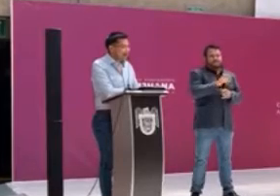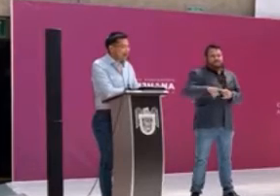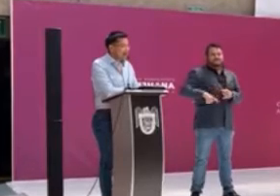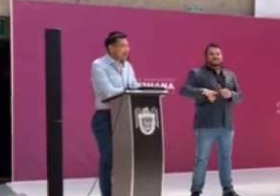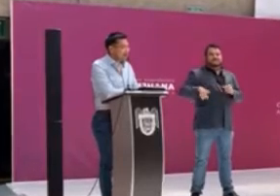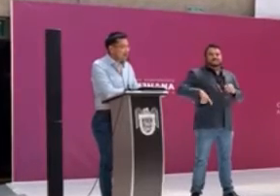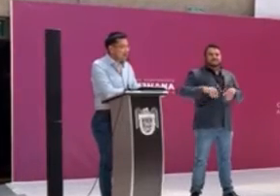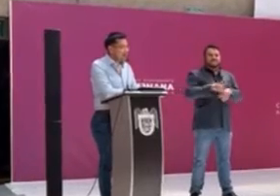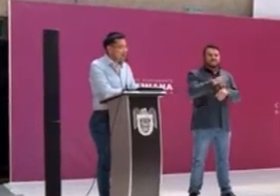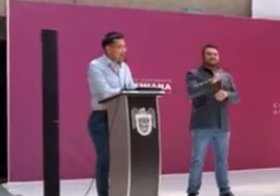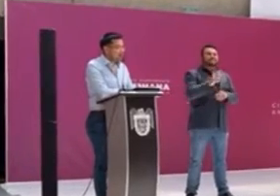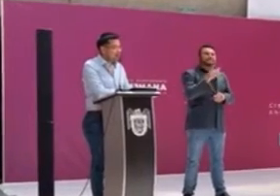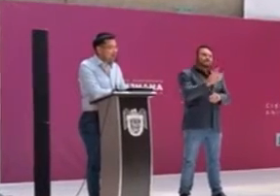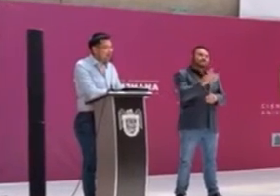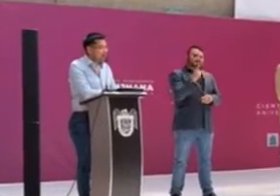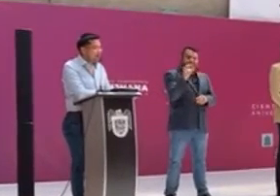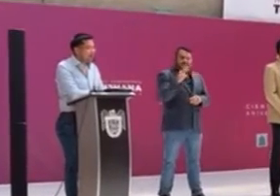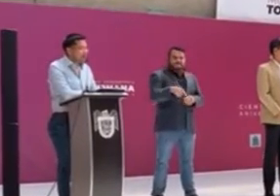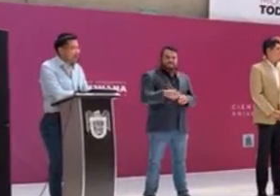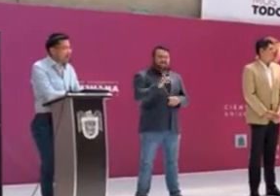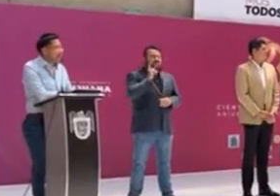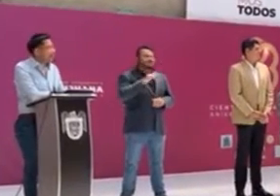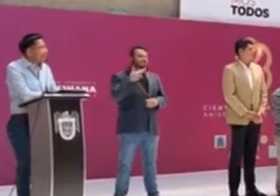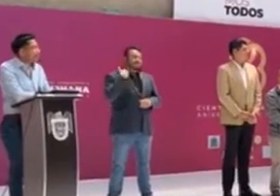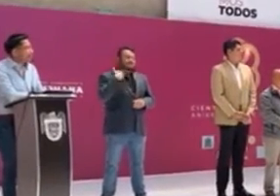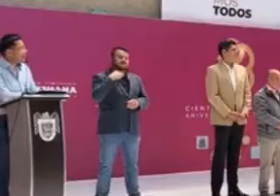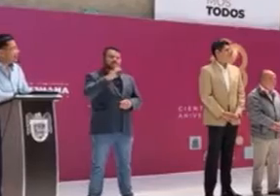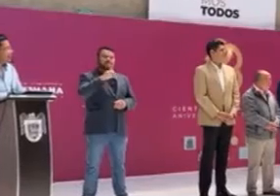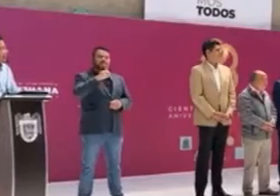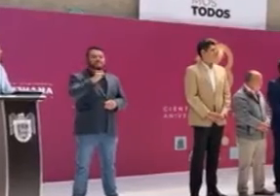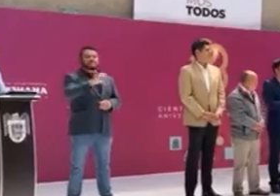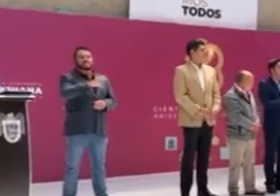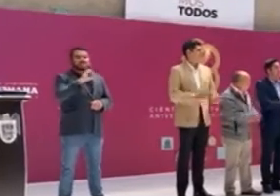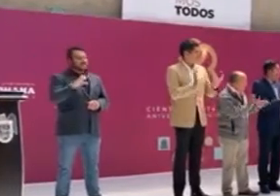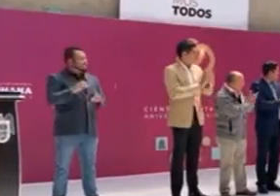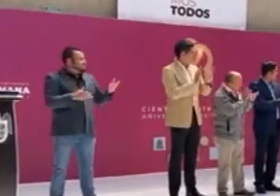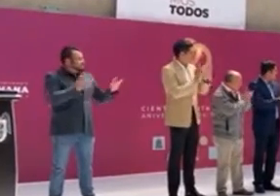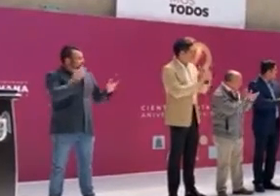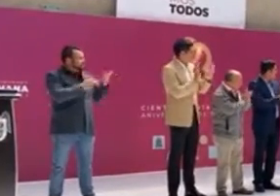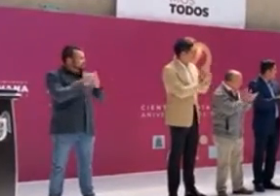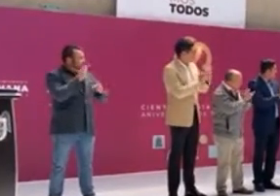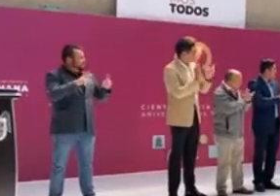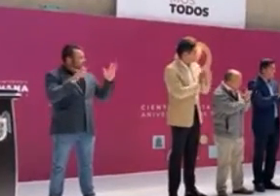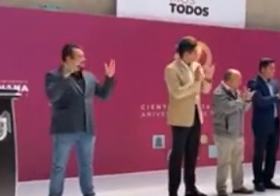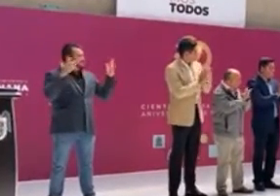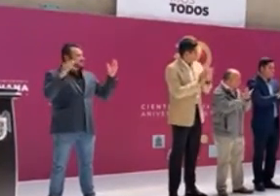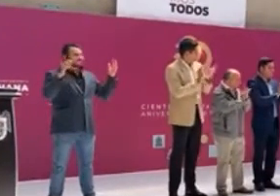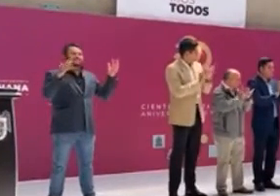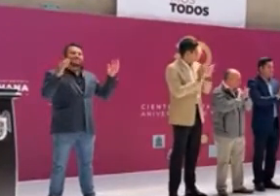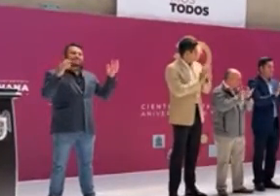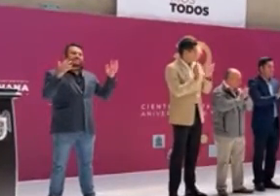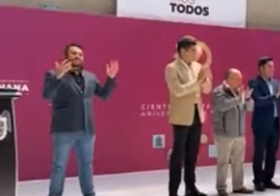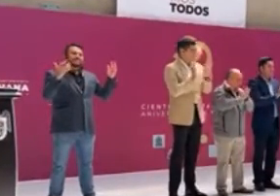Valdés, el 24º Ayuntamiento de Tijuana, la regidora Claudia Casas Valdés. Bienvenida, regidora.